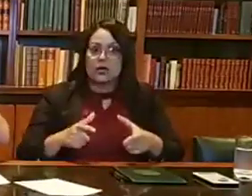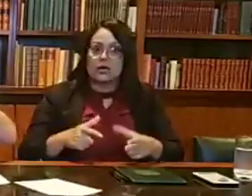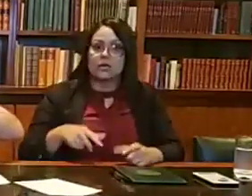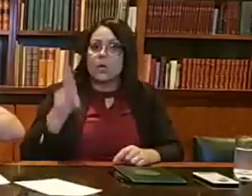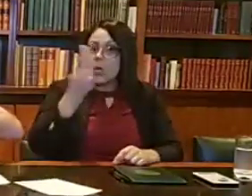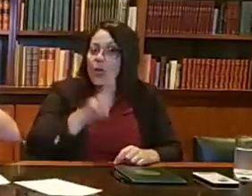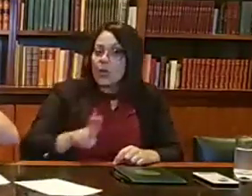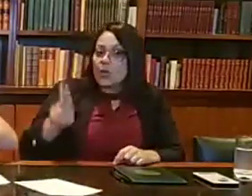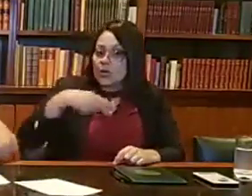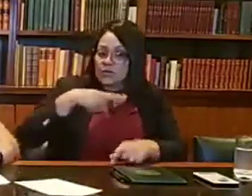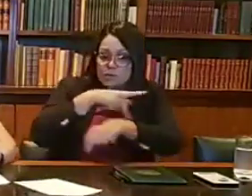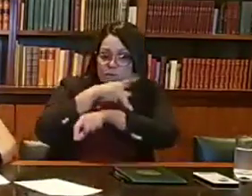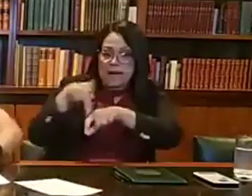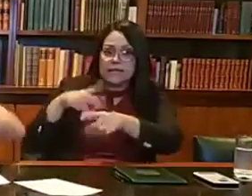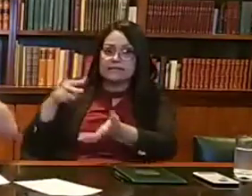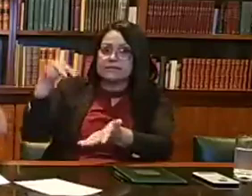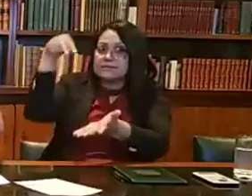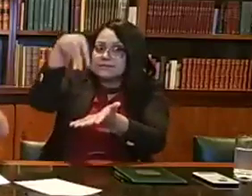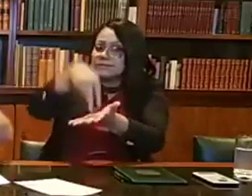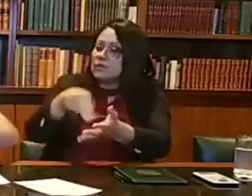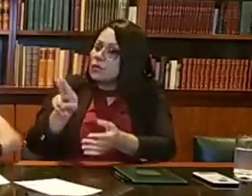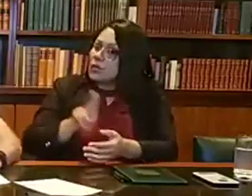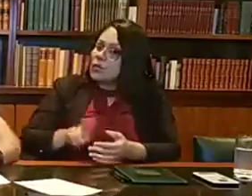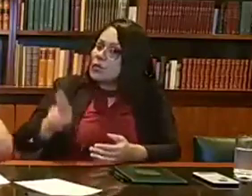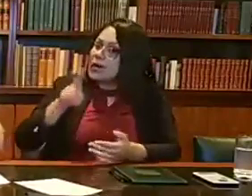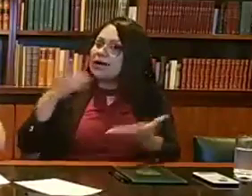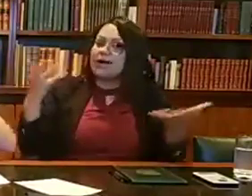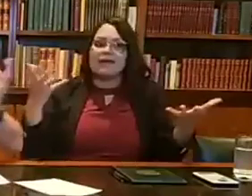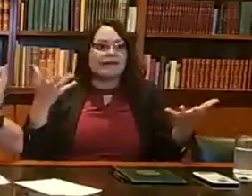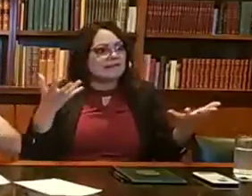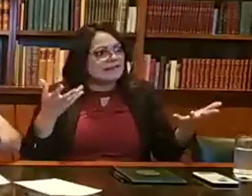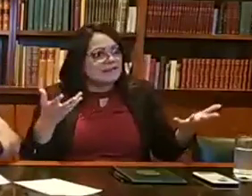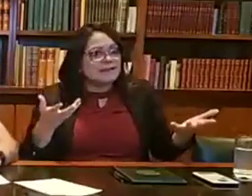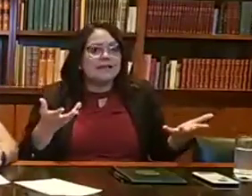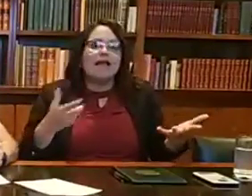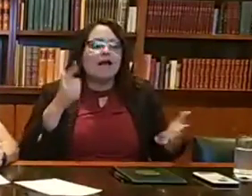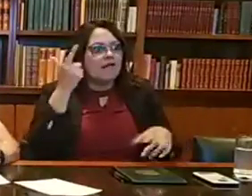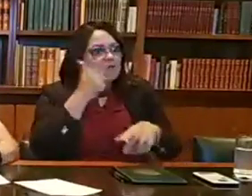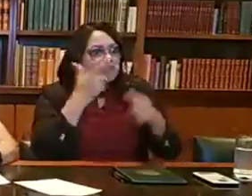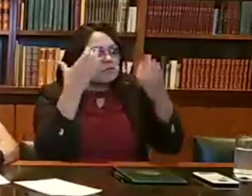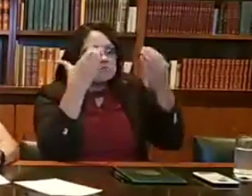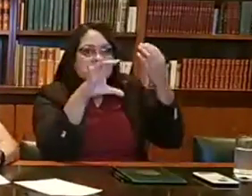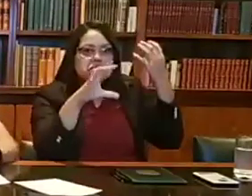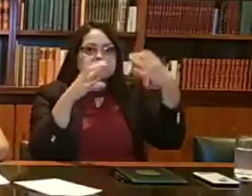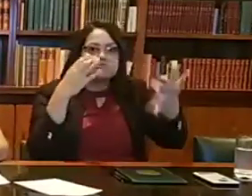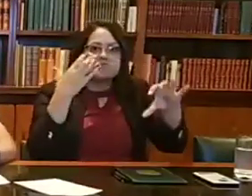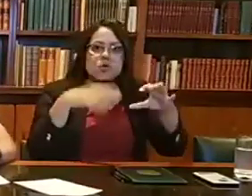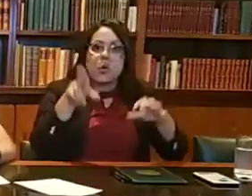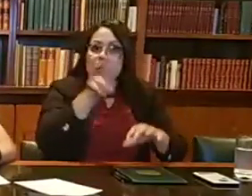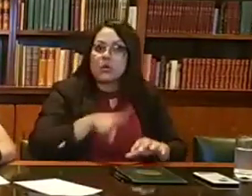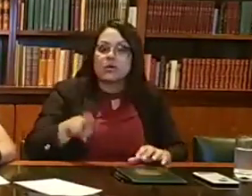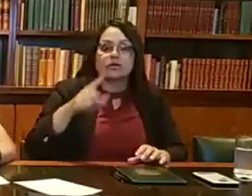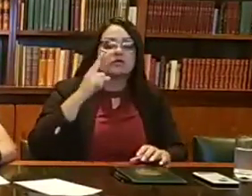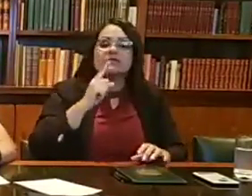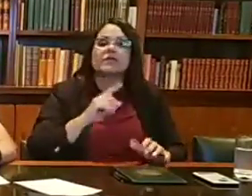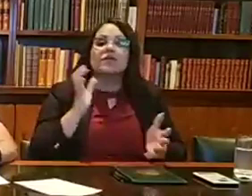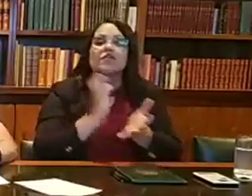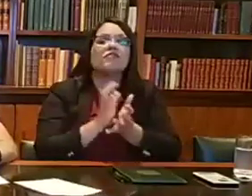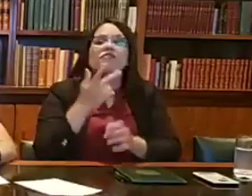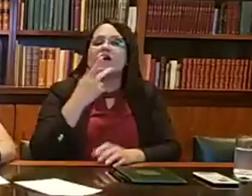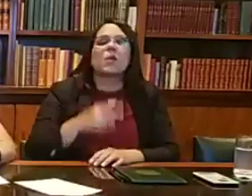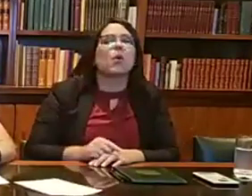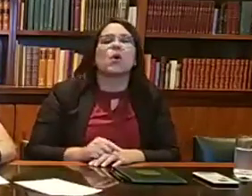fui muitíssimo bem tratado. Fui para o povo no Uruguai, botei vídeo, tá certo? Eu não sei qual foi o órgão, que eu fui